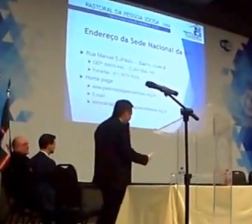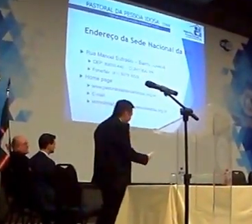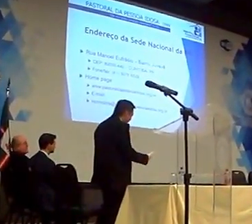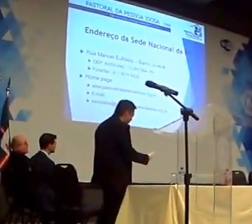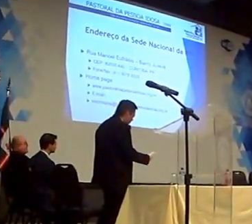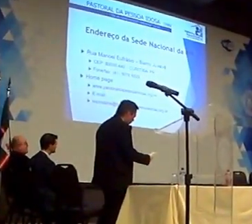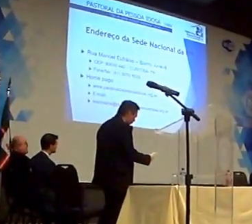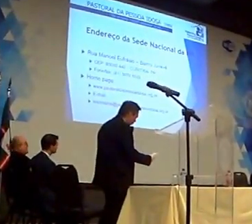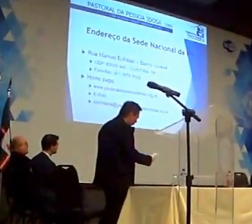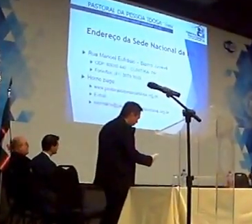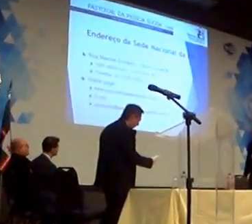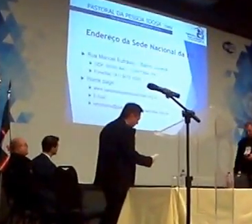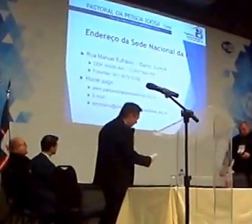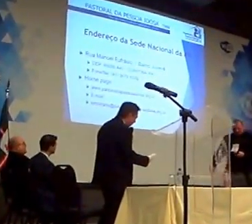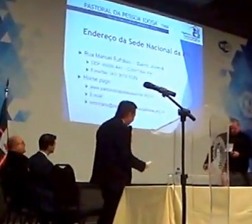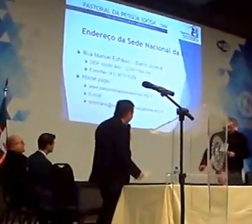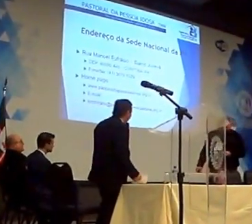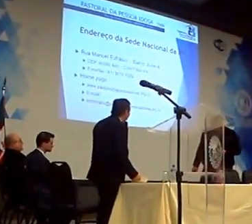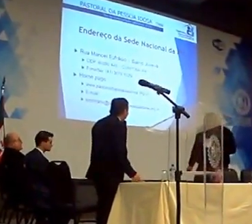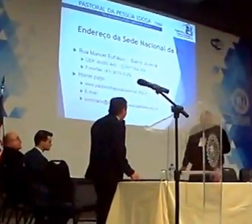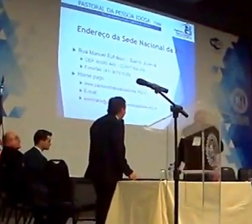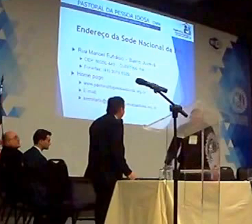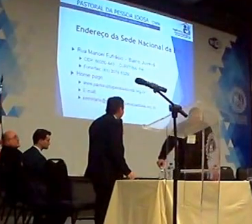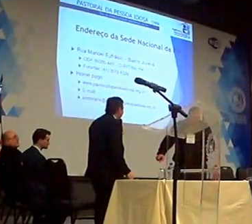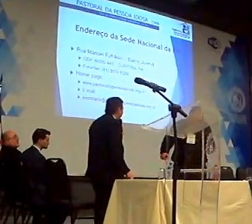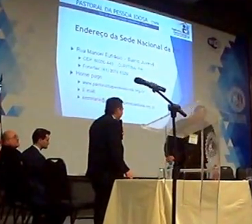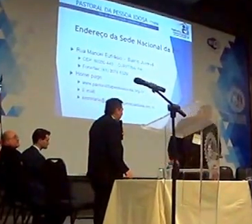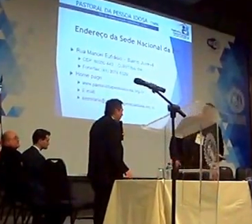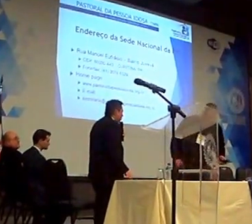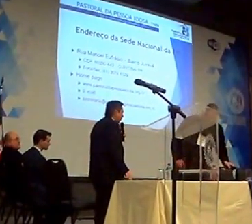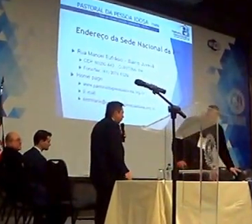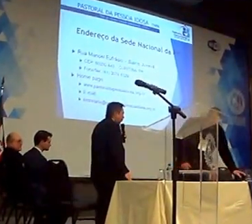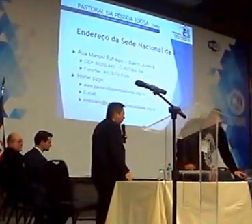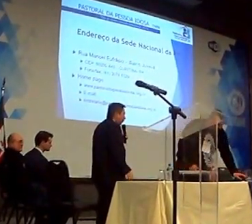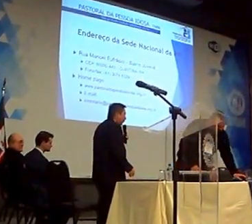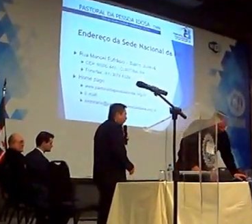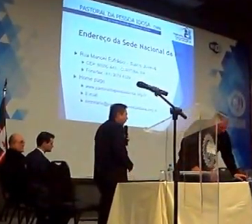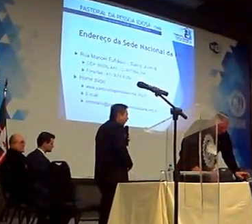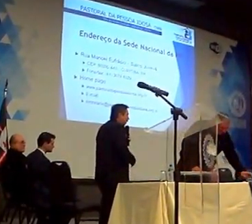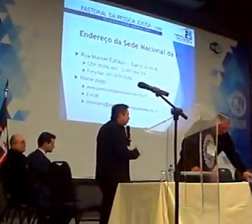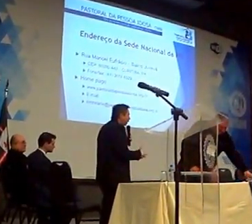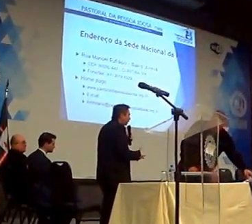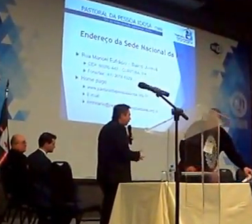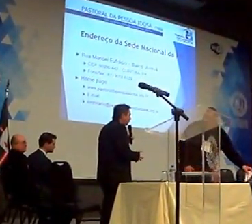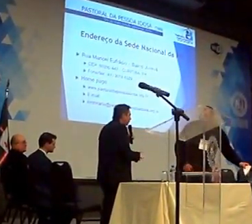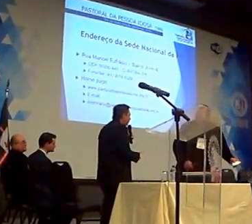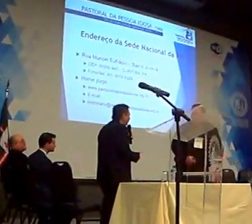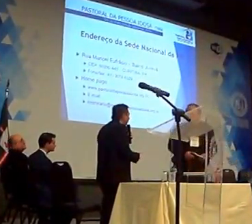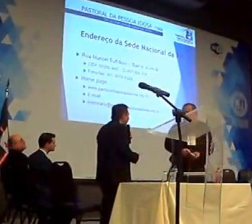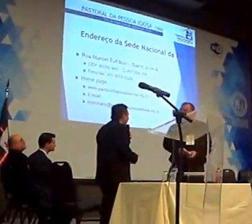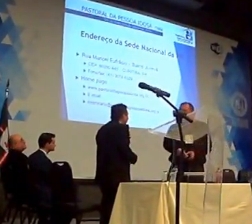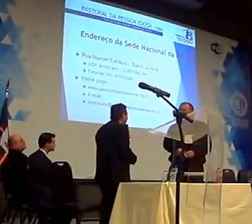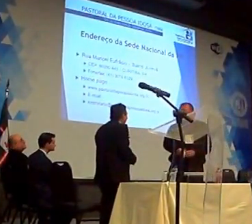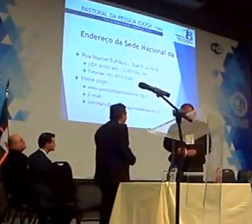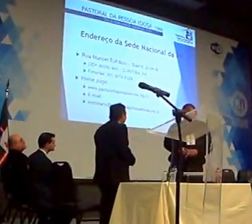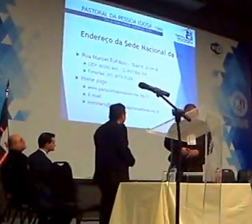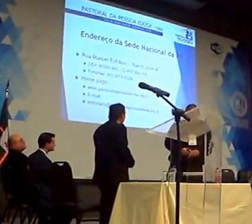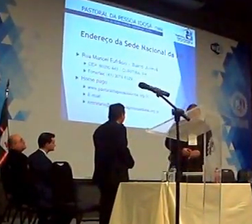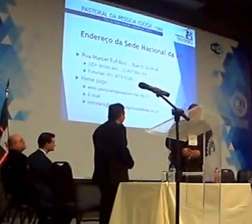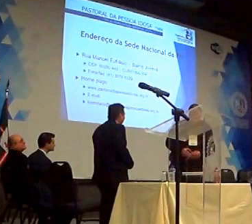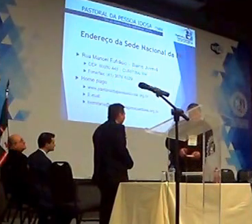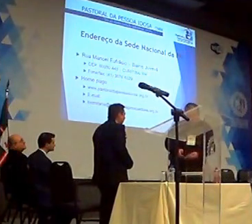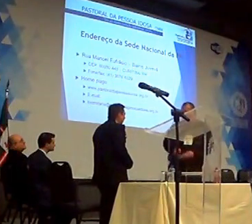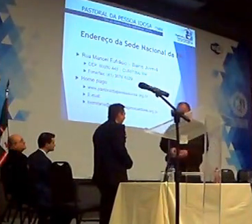Muito obrigado, Márcio Kielinski. E parabéns pelo impactante e relevante trabalho